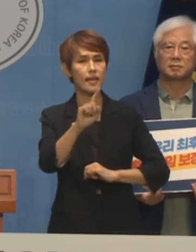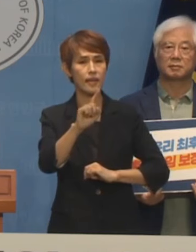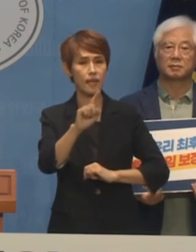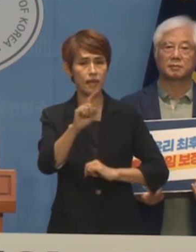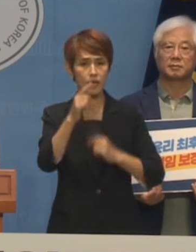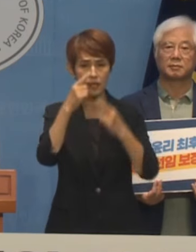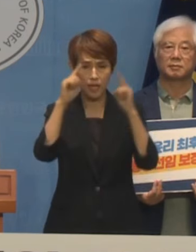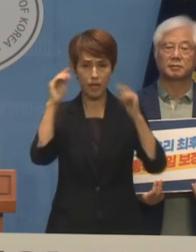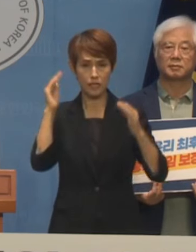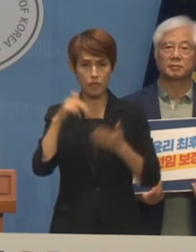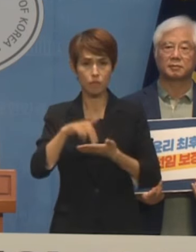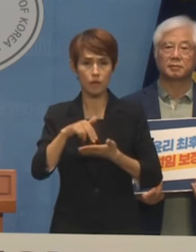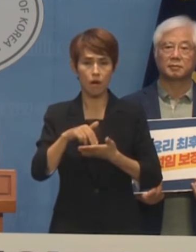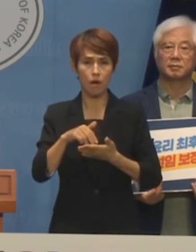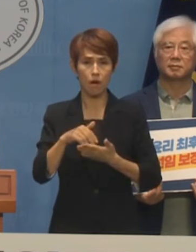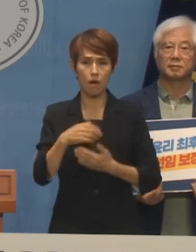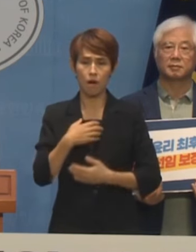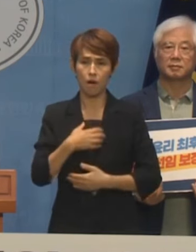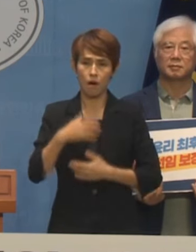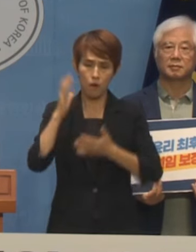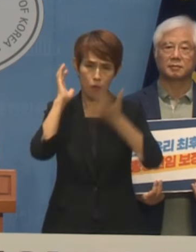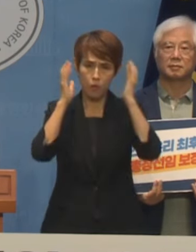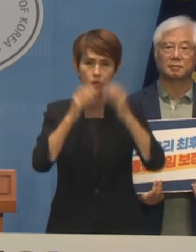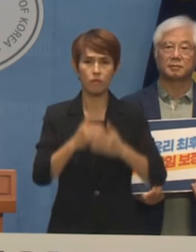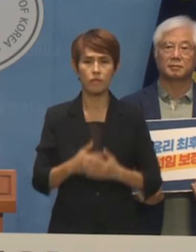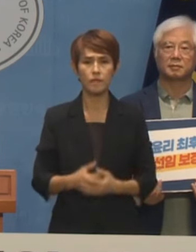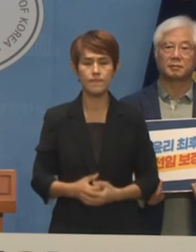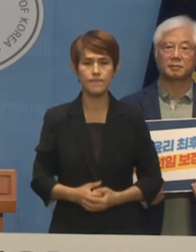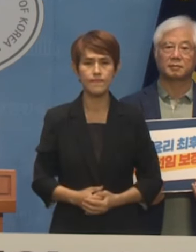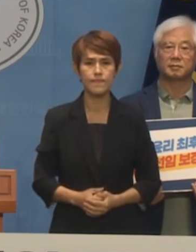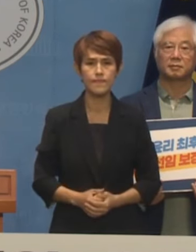구성원들에게 또 다른 혼란을 주고 있는 것입니다.